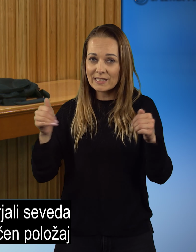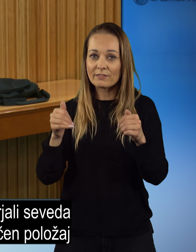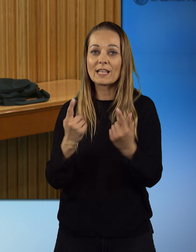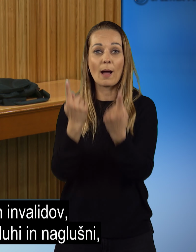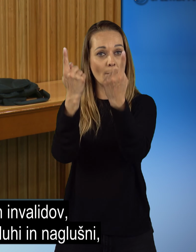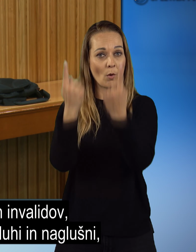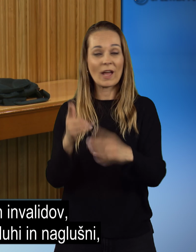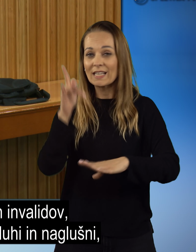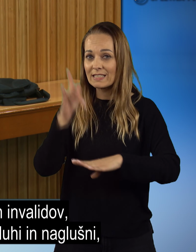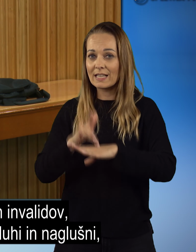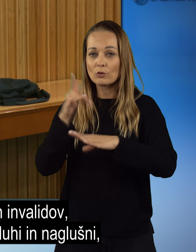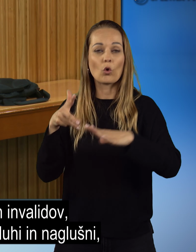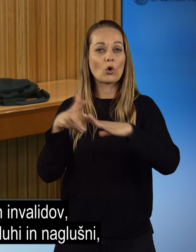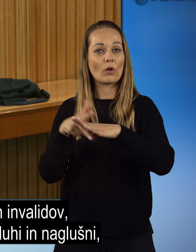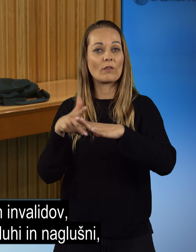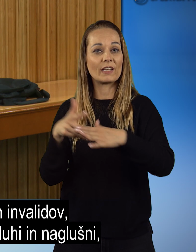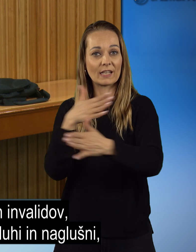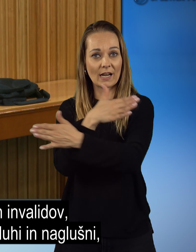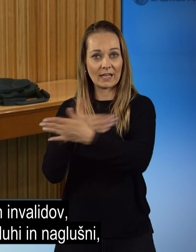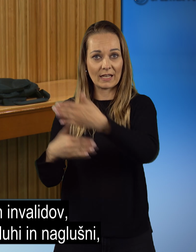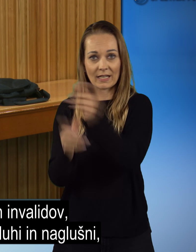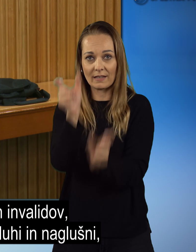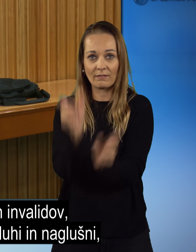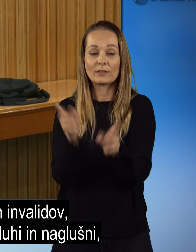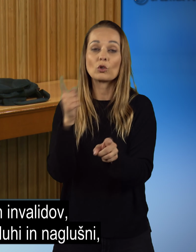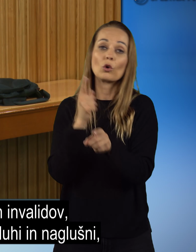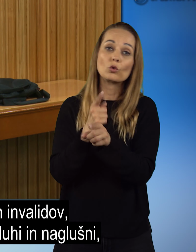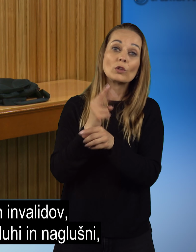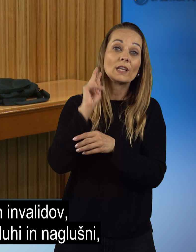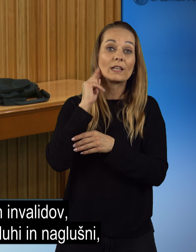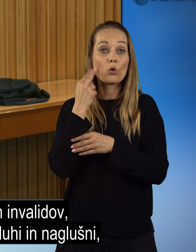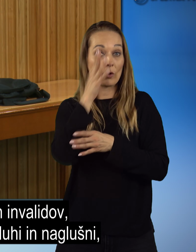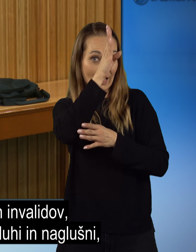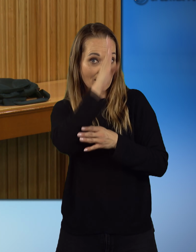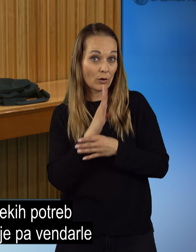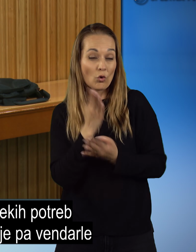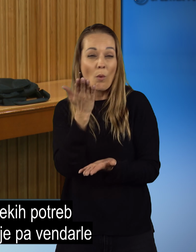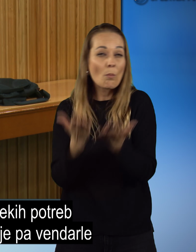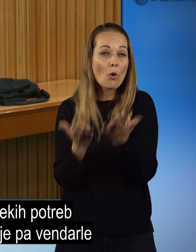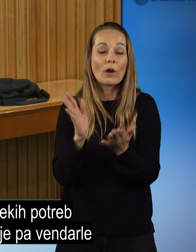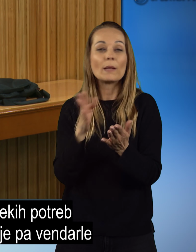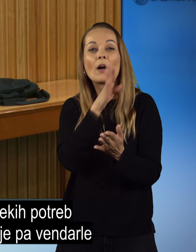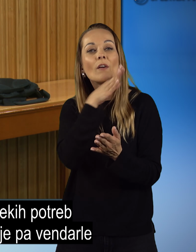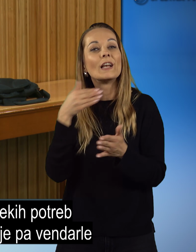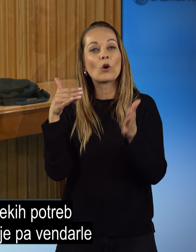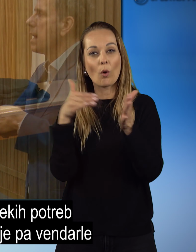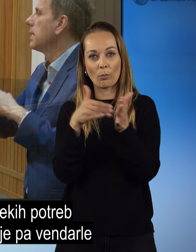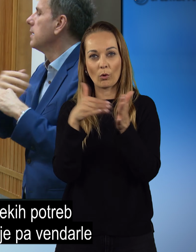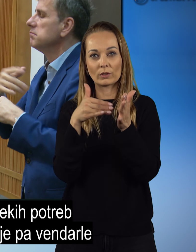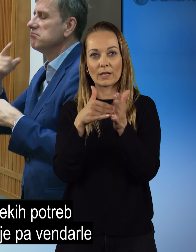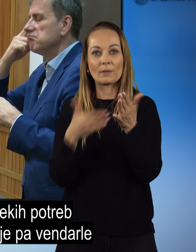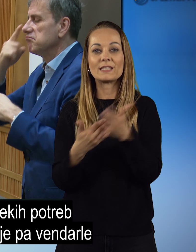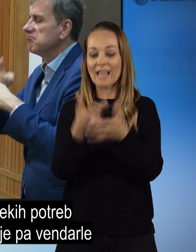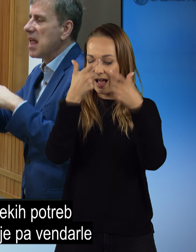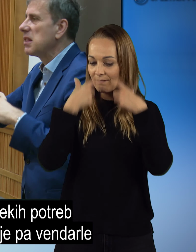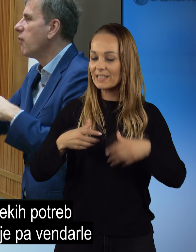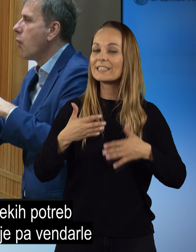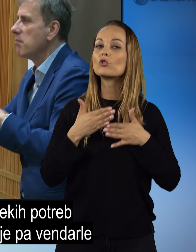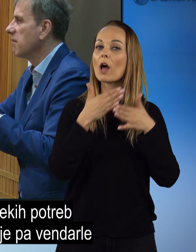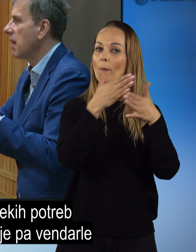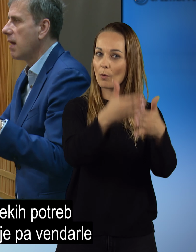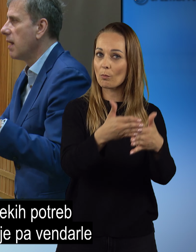specifičen položaj senzorno oviranih invalidov, med katerimi so tudi gluhi in naglušni, ki morda nimajo veliko potreb po tej neki